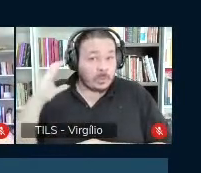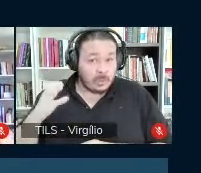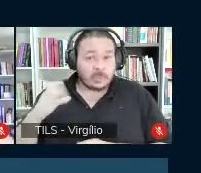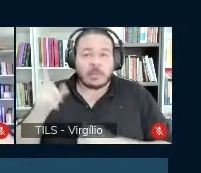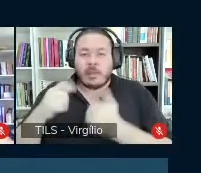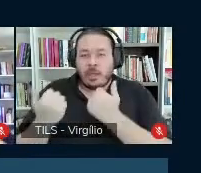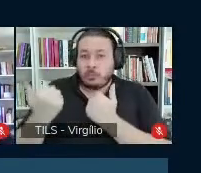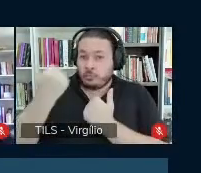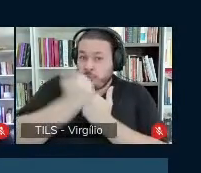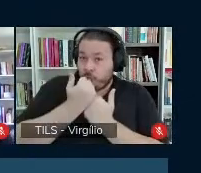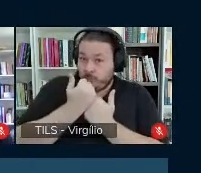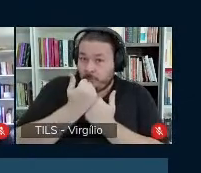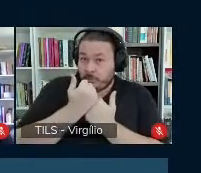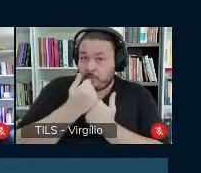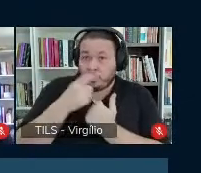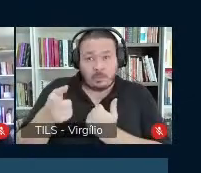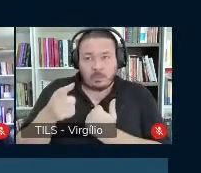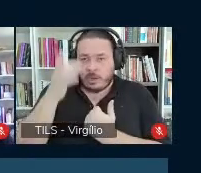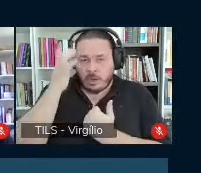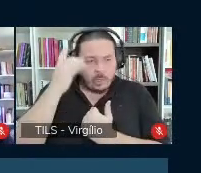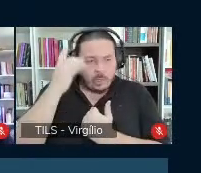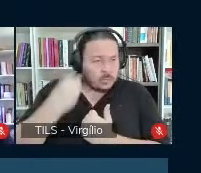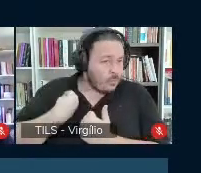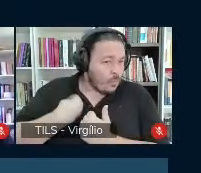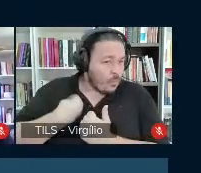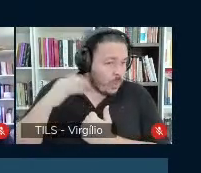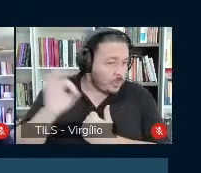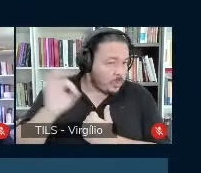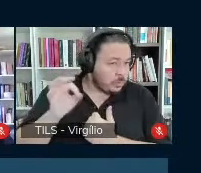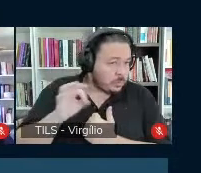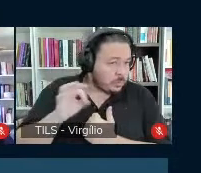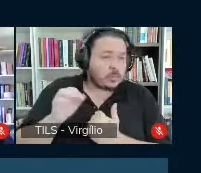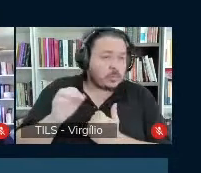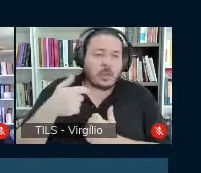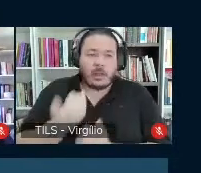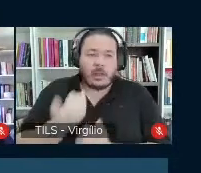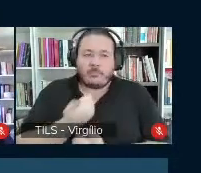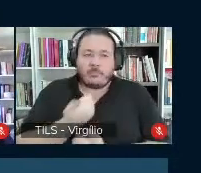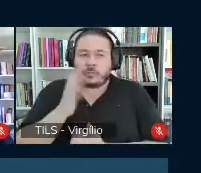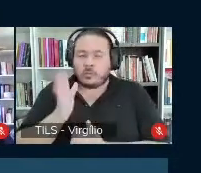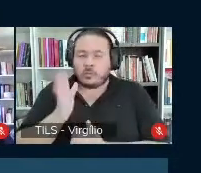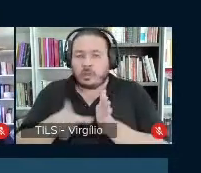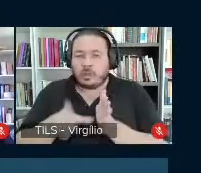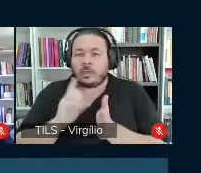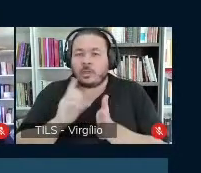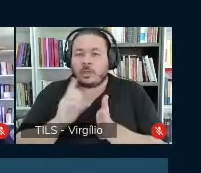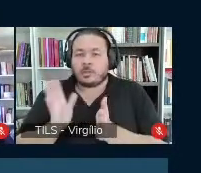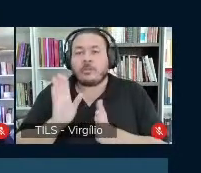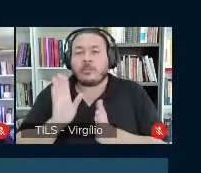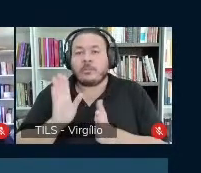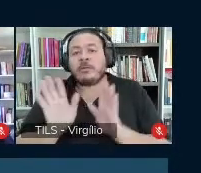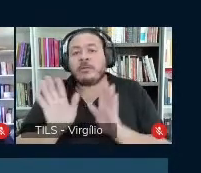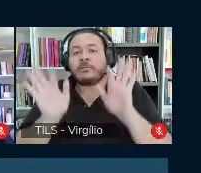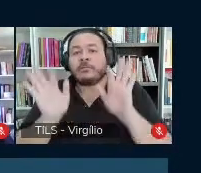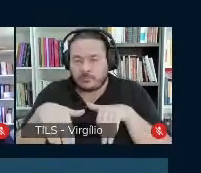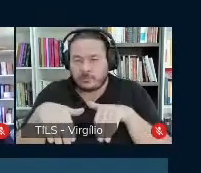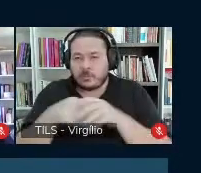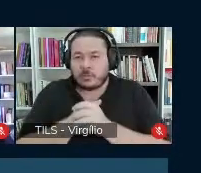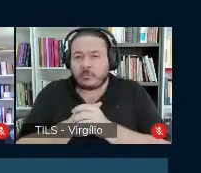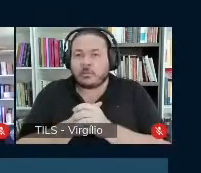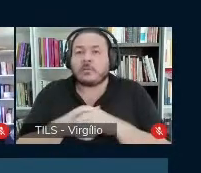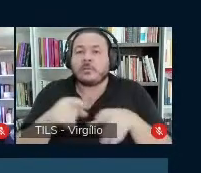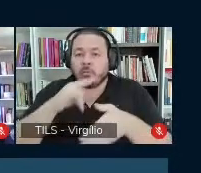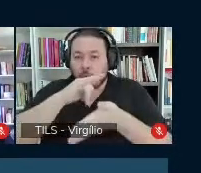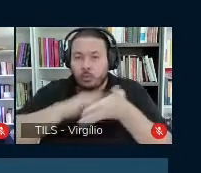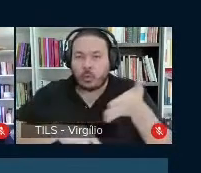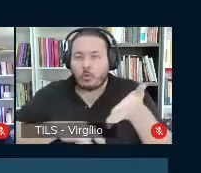suplente, ela não está aí, creio eu que não esteja aí diante da Câmara, ela tinha me avisado, mas ao final eu digo o